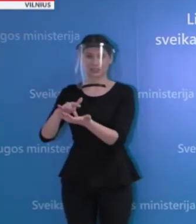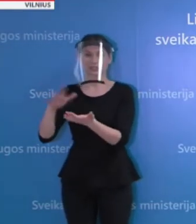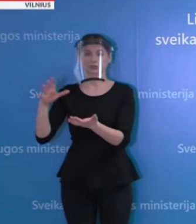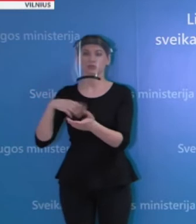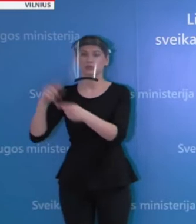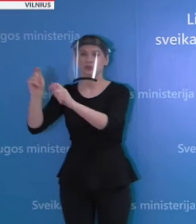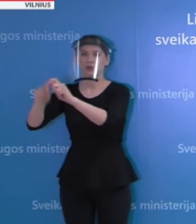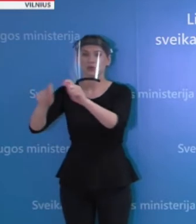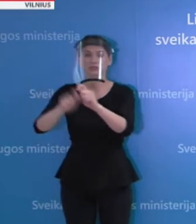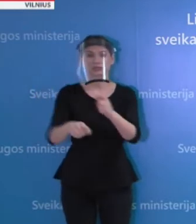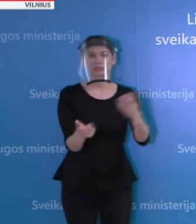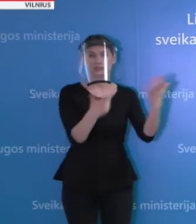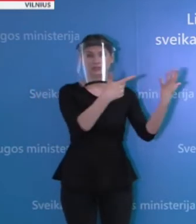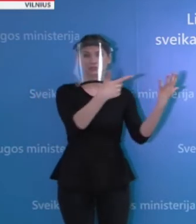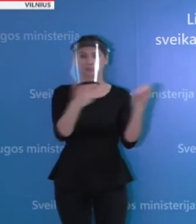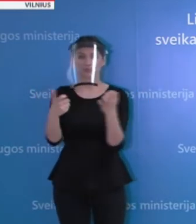patikrinta